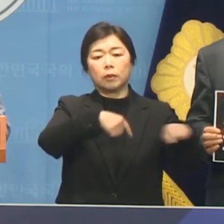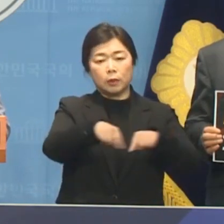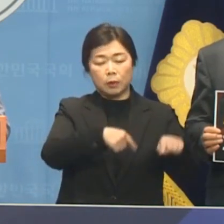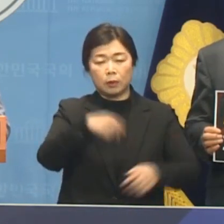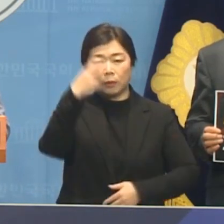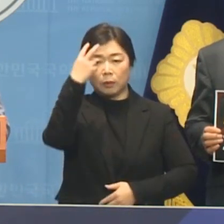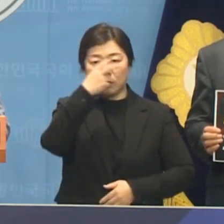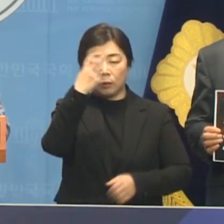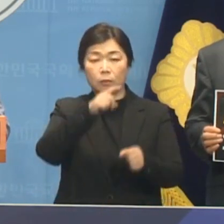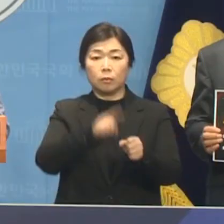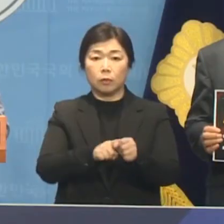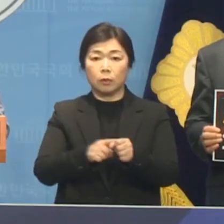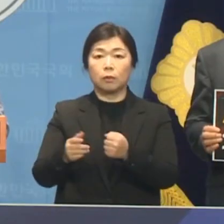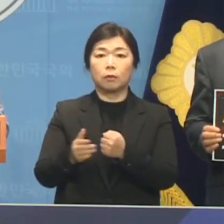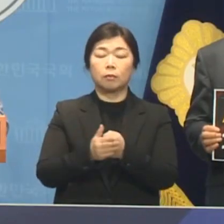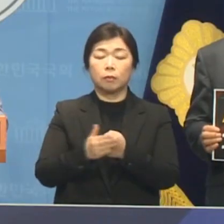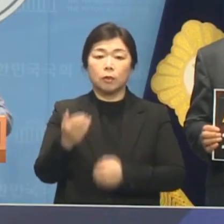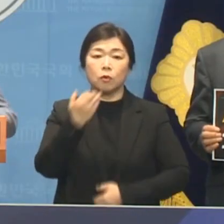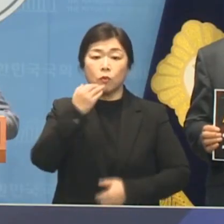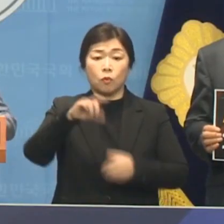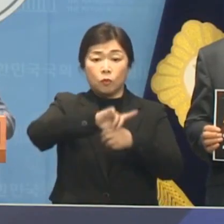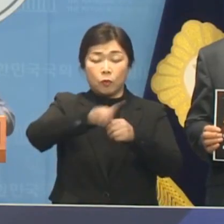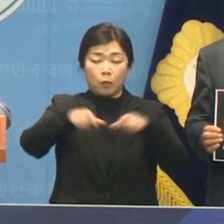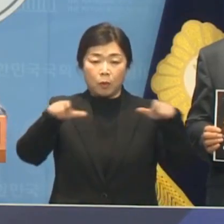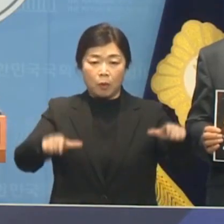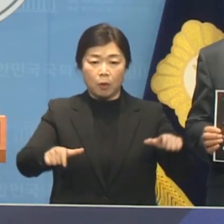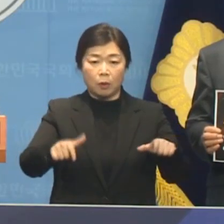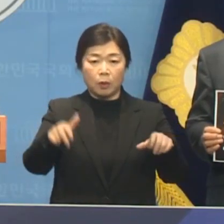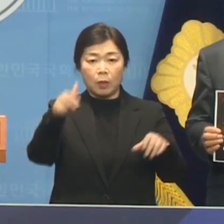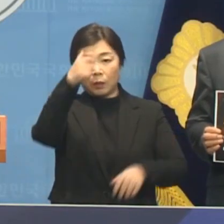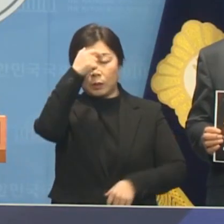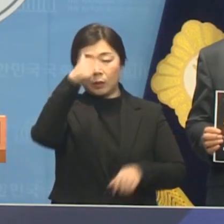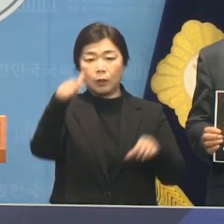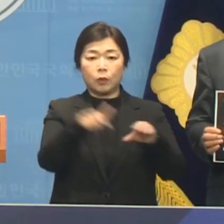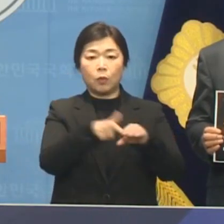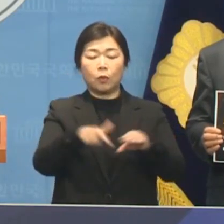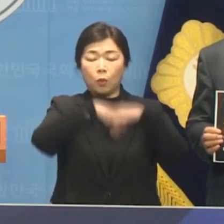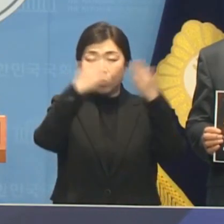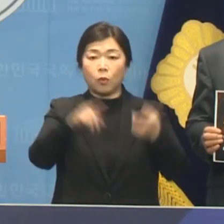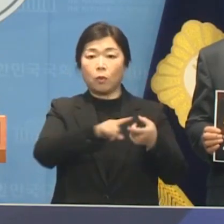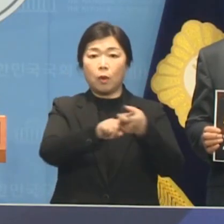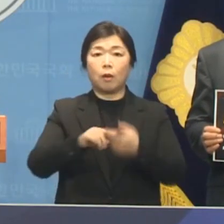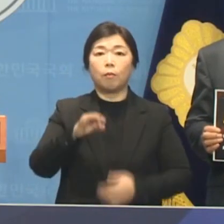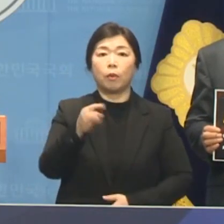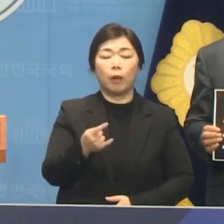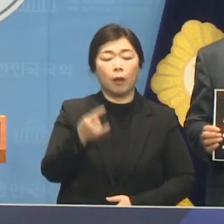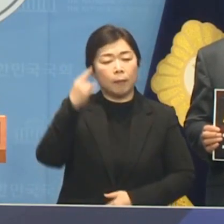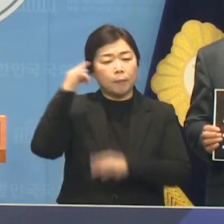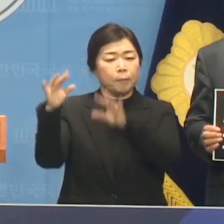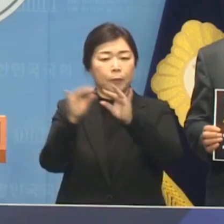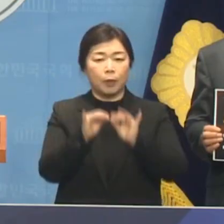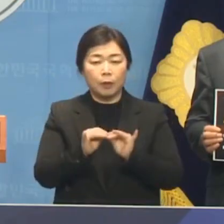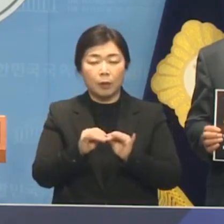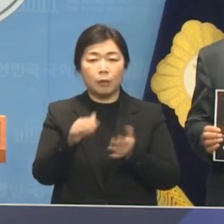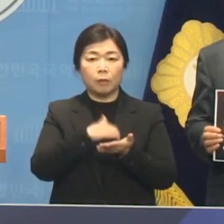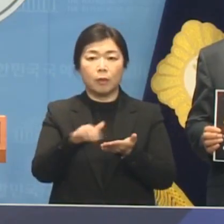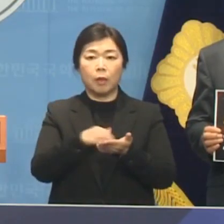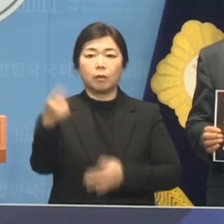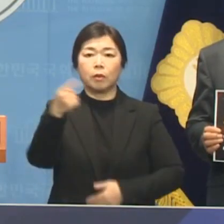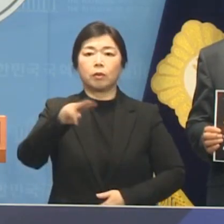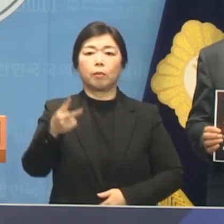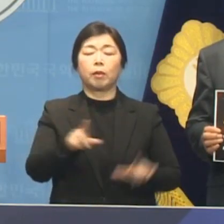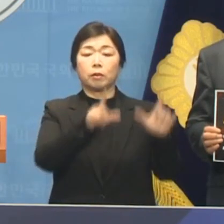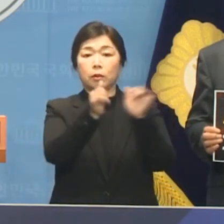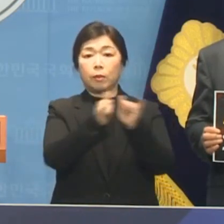위해 수도권 기독교 청년합회와 뜻을 같이 하는 1200개 시민